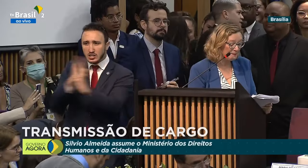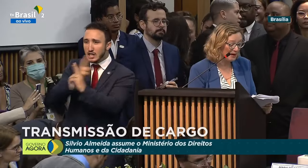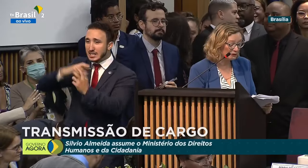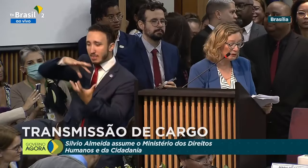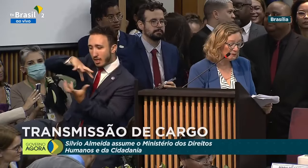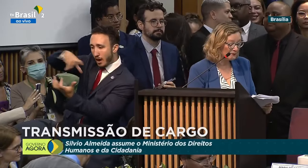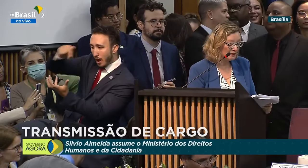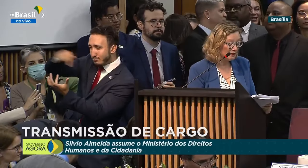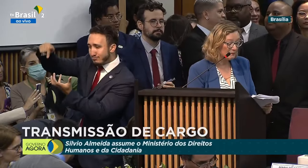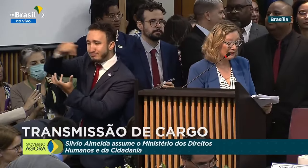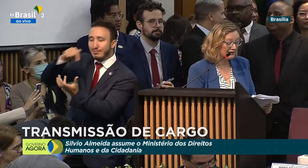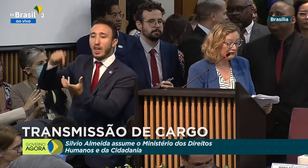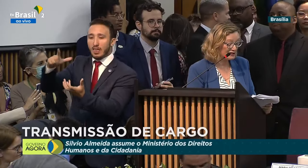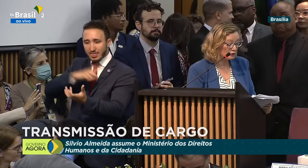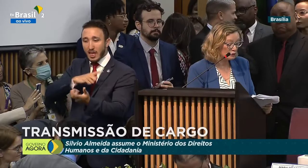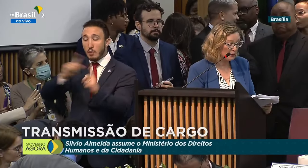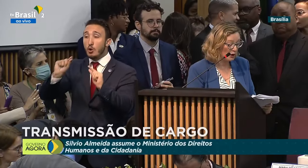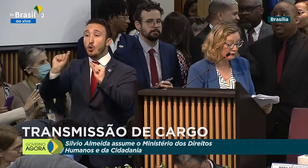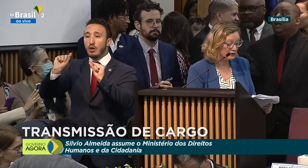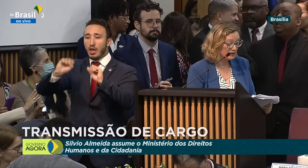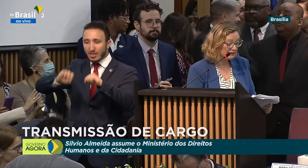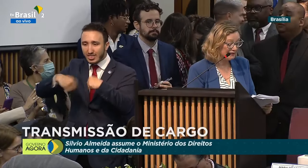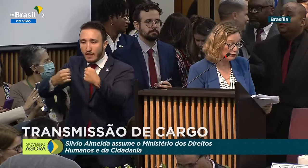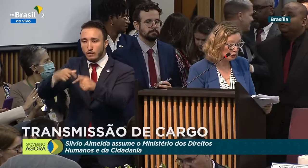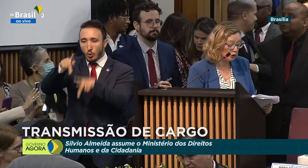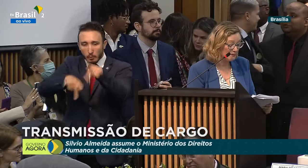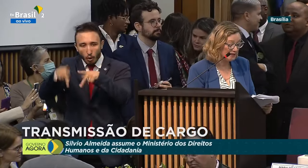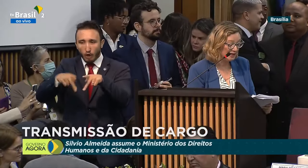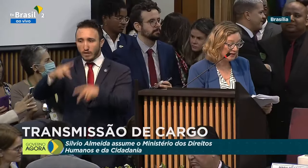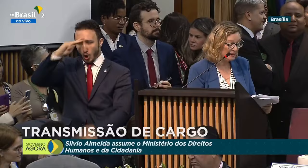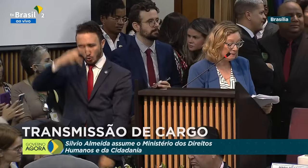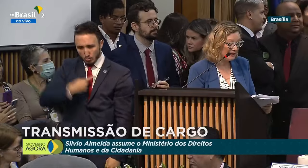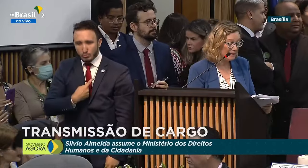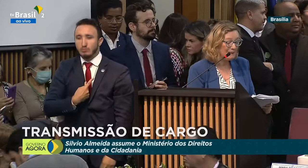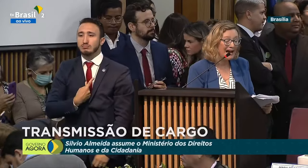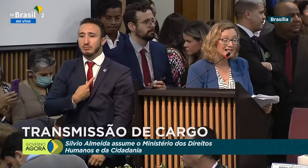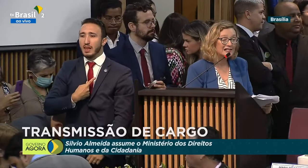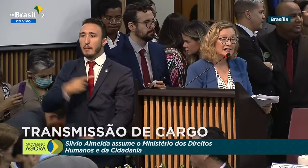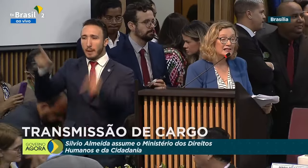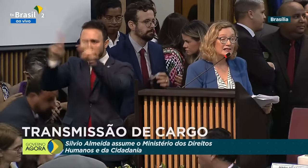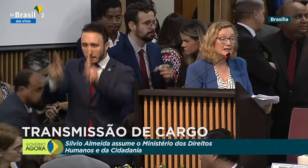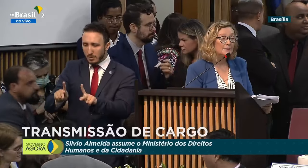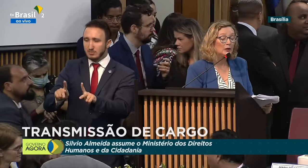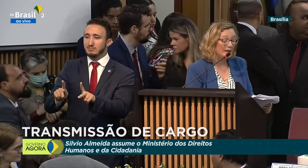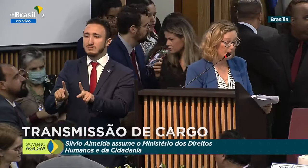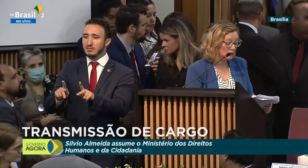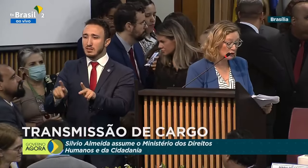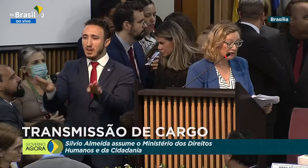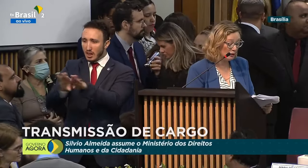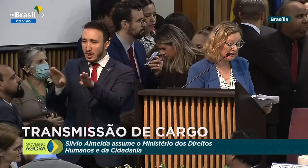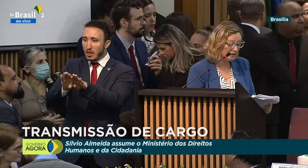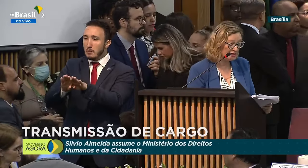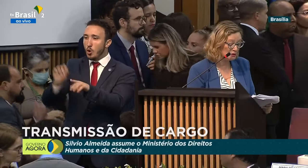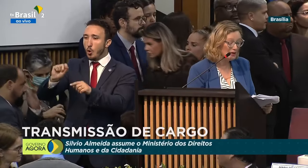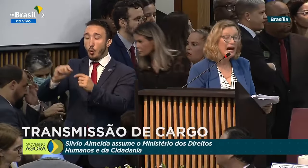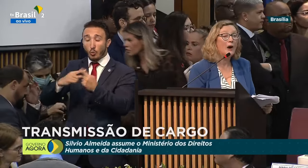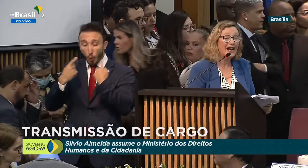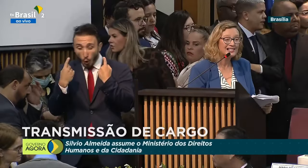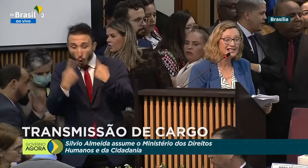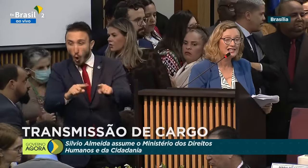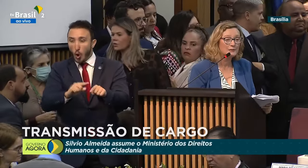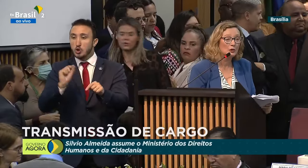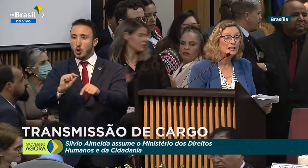se faltam pela defesa dos povos da Autonomia pela paz pelo é pude o terrorismo